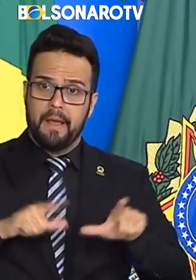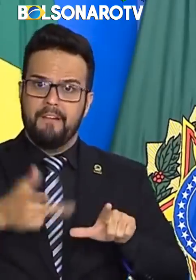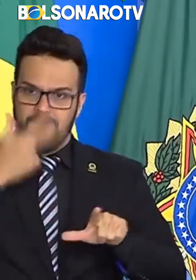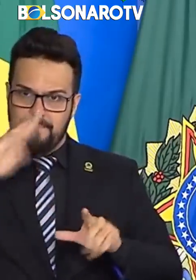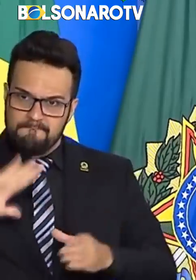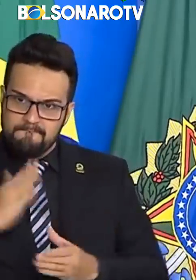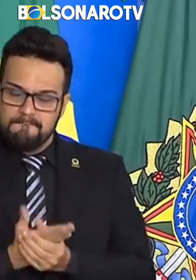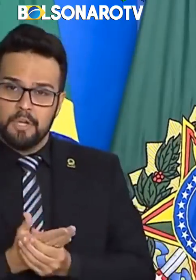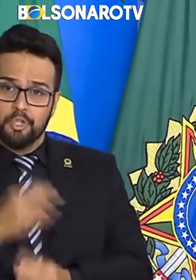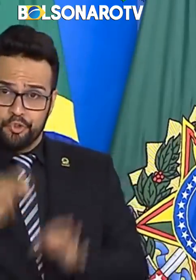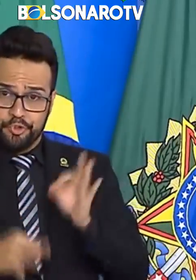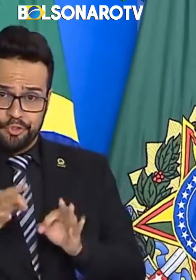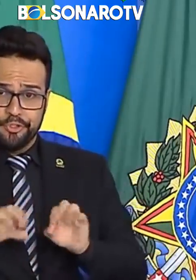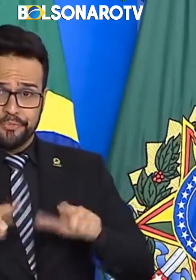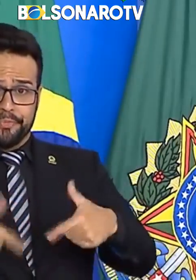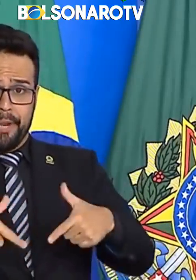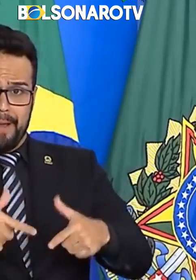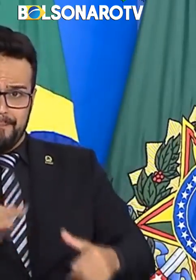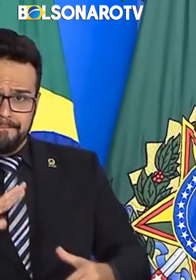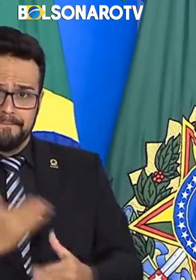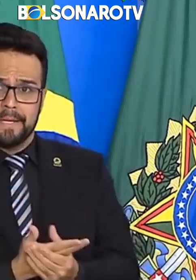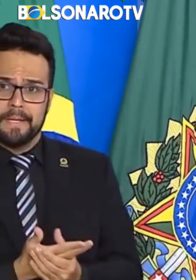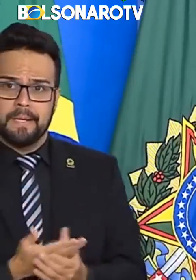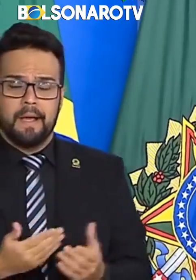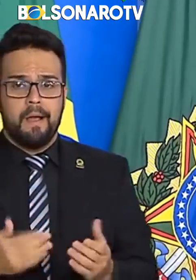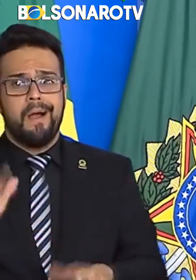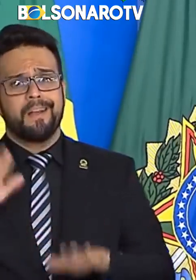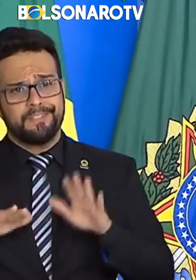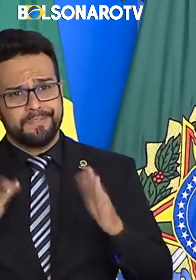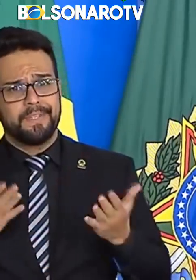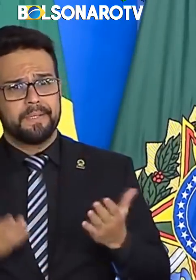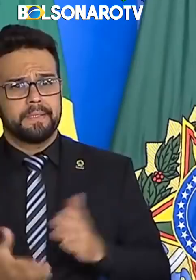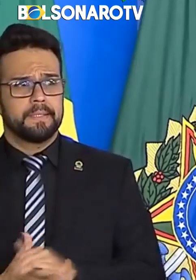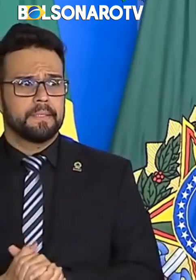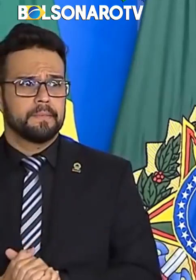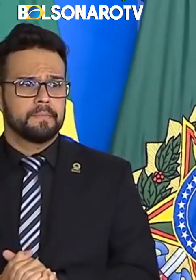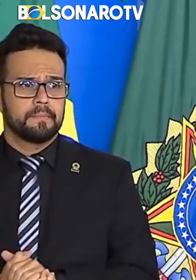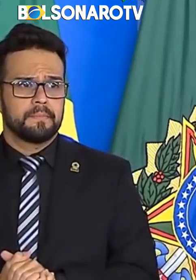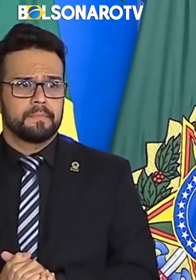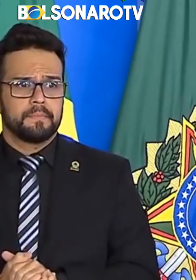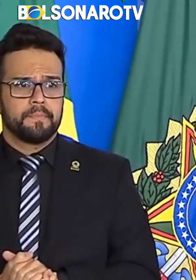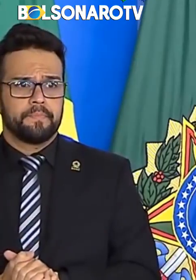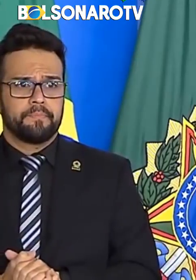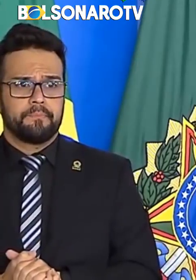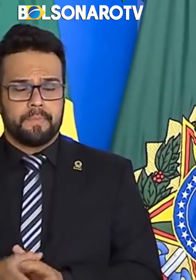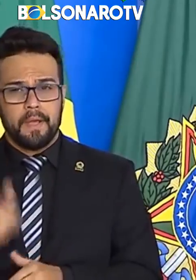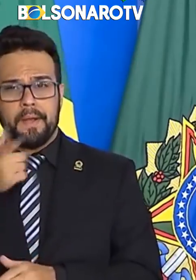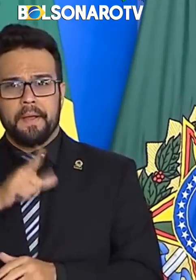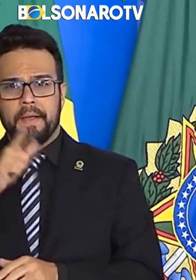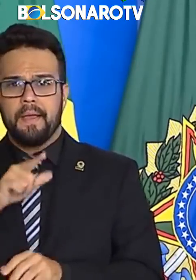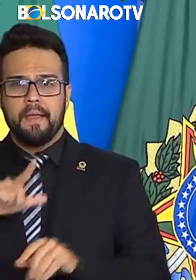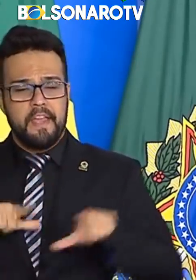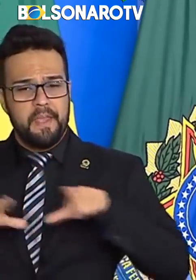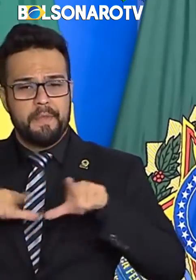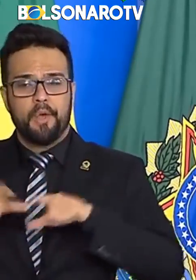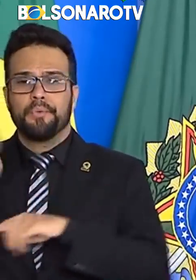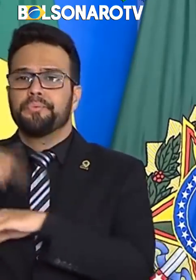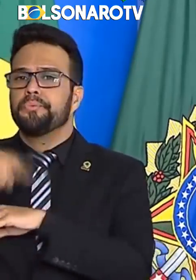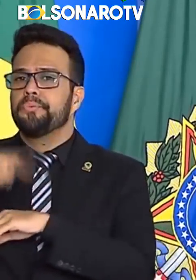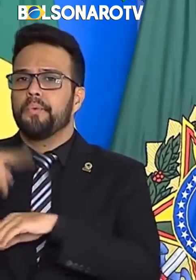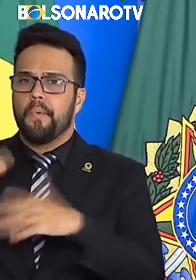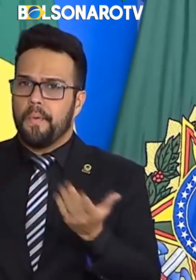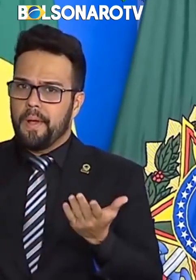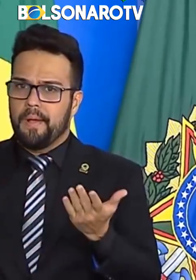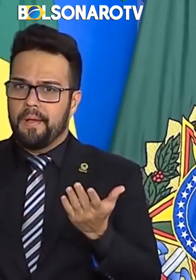justiça trabalhista, que quase sempre dá ganho de causa para o empregado, nunca para o patrão. É quase